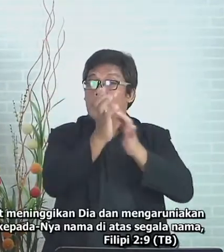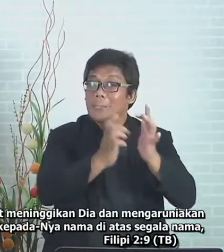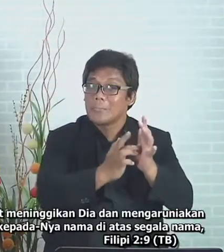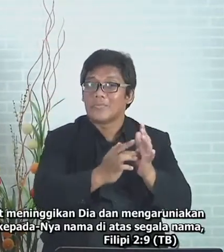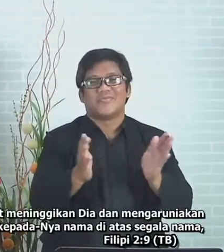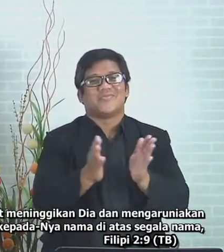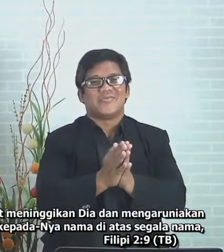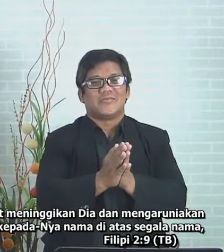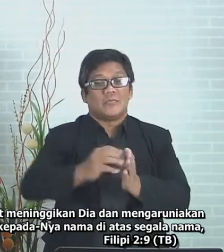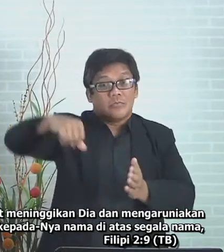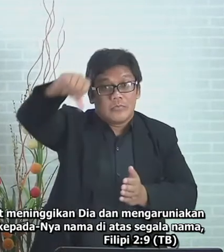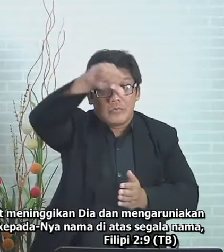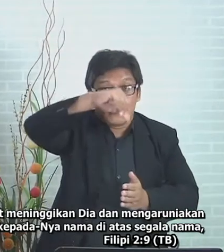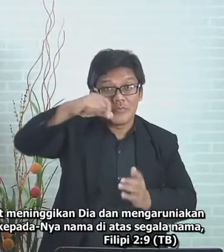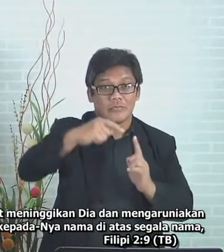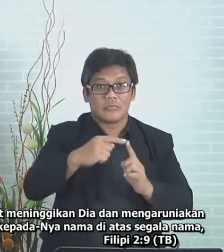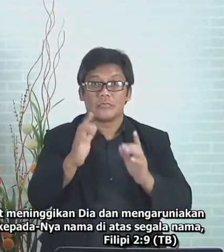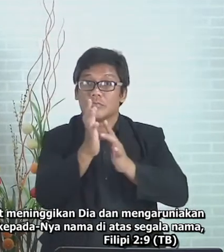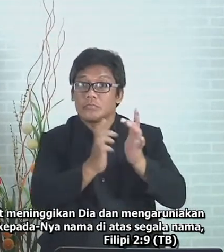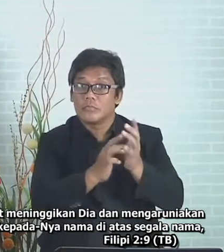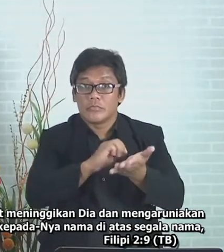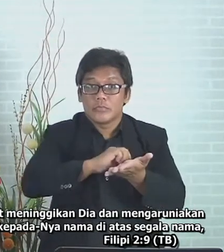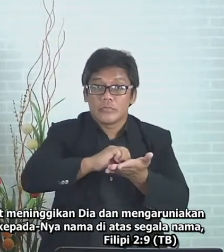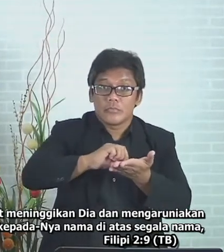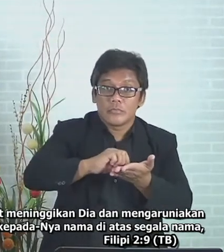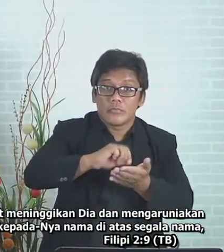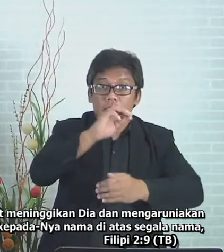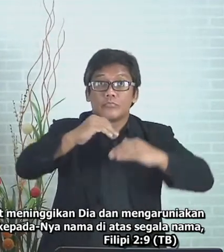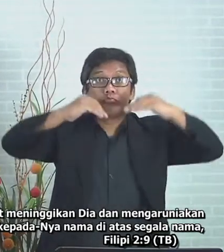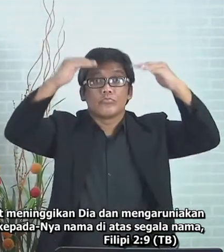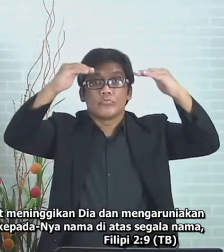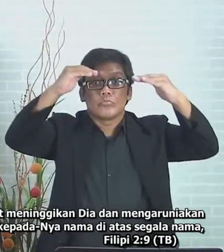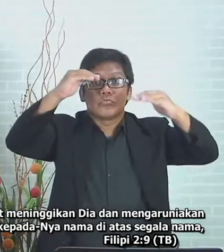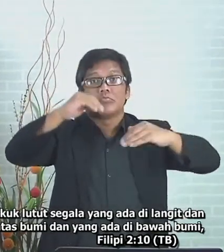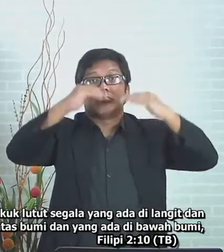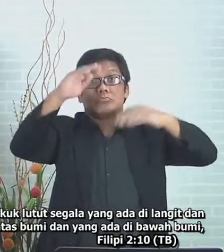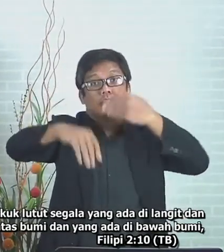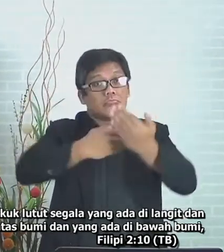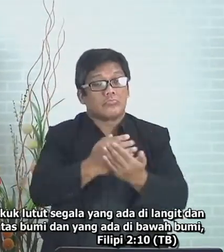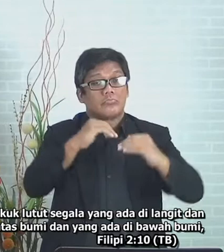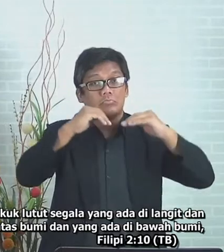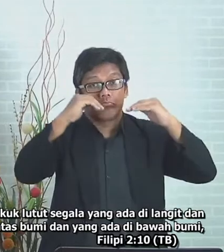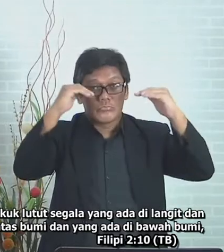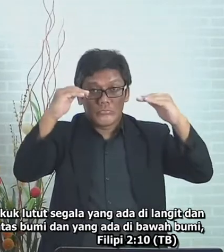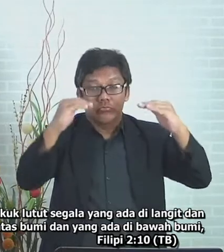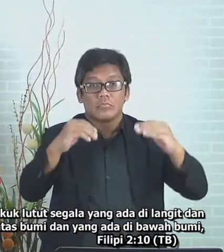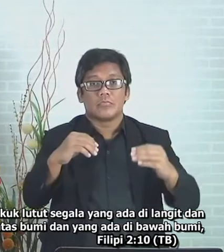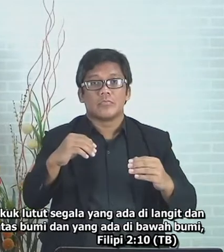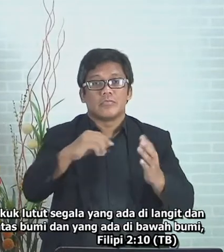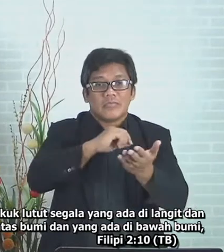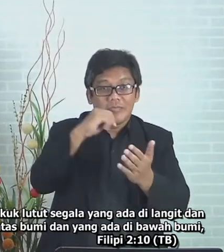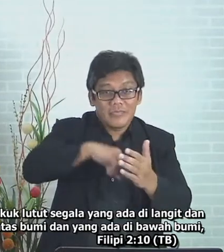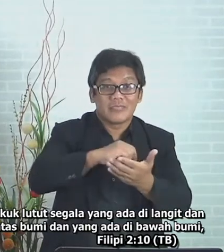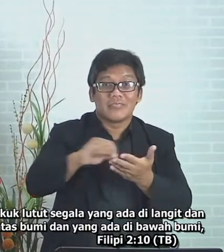mengaruniakan kepadanya nama di atas segala nama supaya dalam nama Yesus